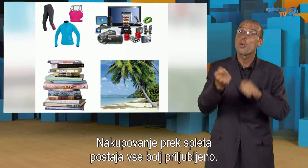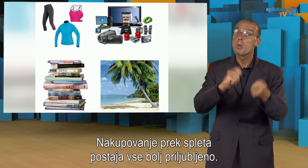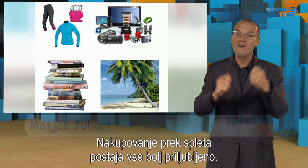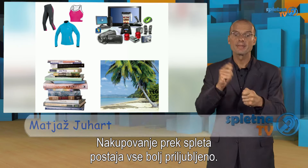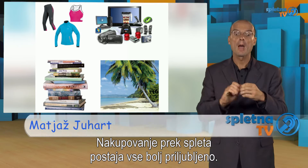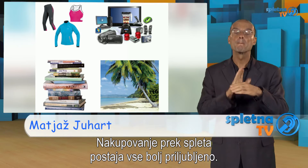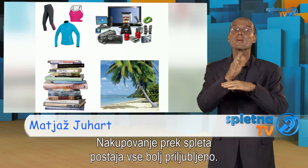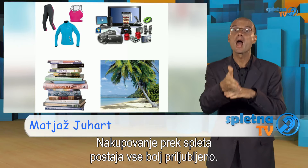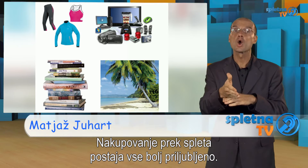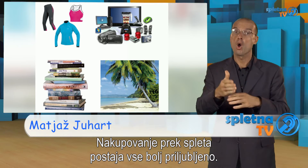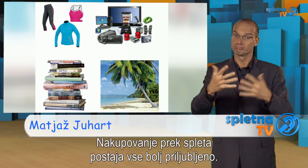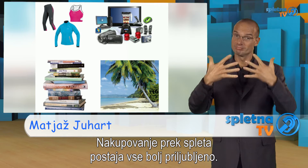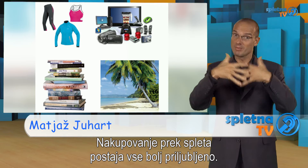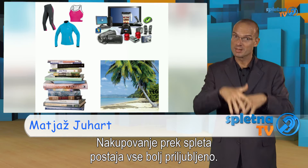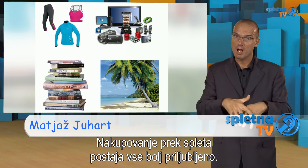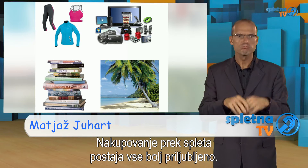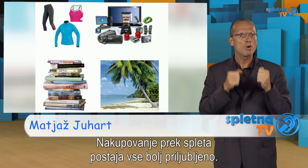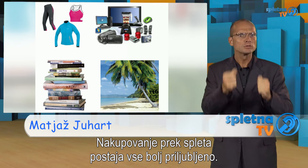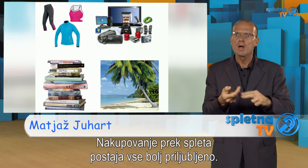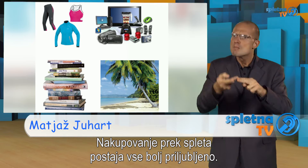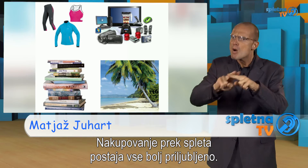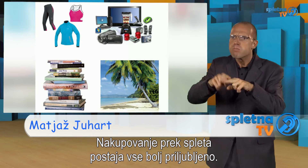Nakupovanje prek spleta postaja vse bolj priljubljeno.